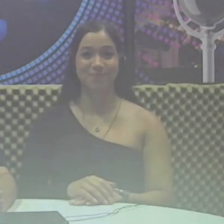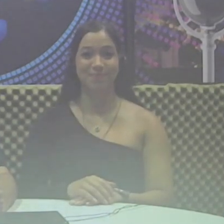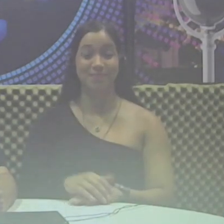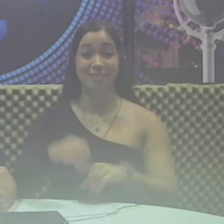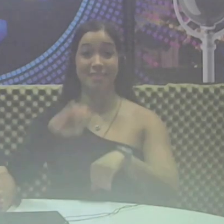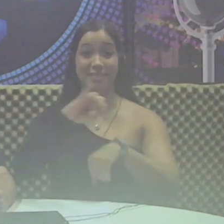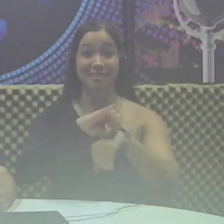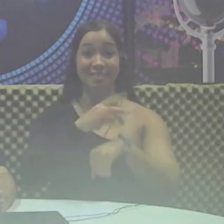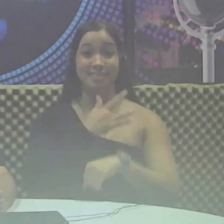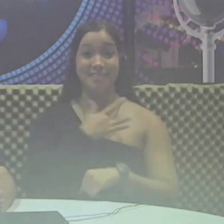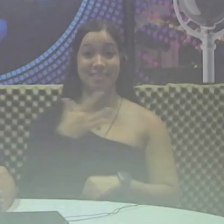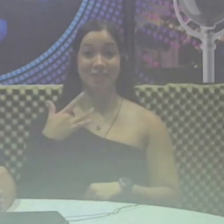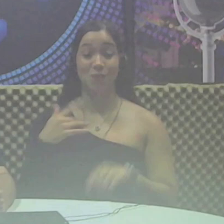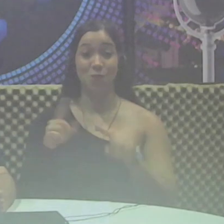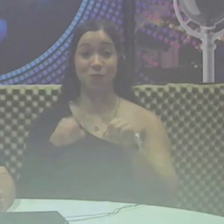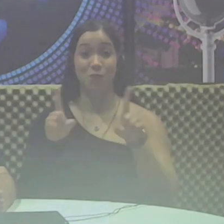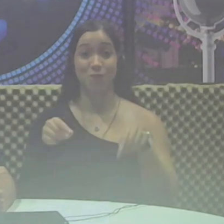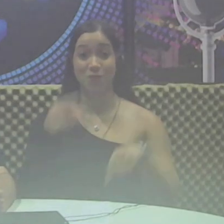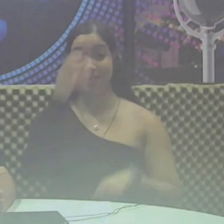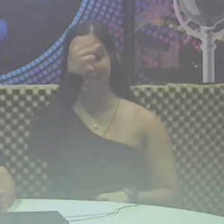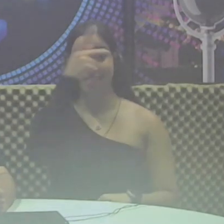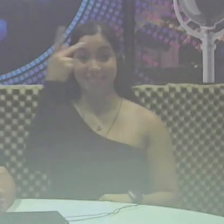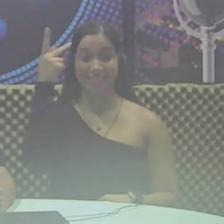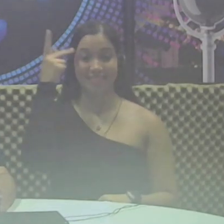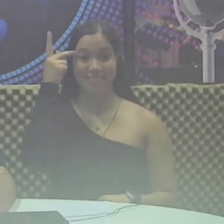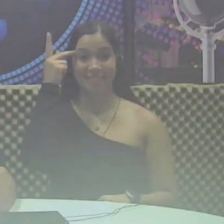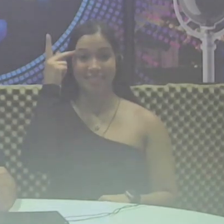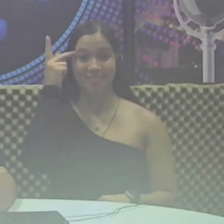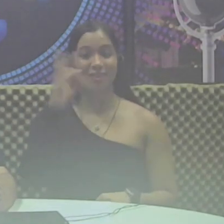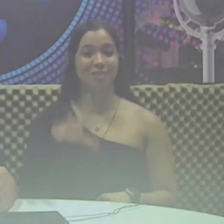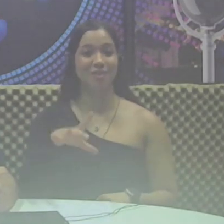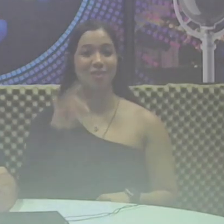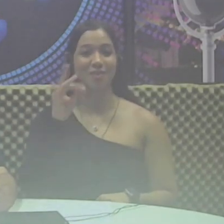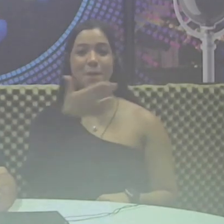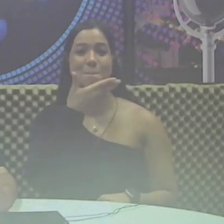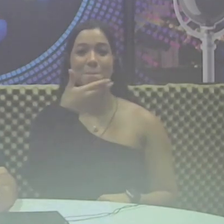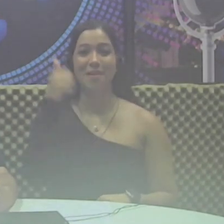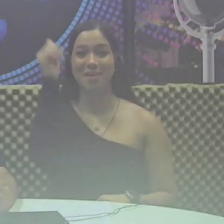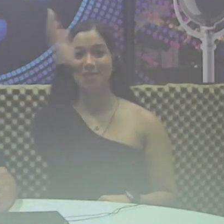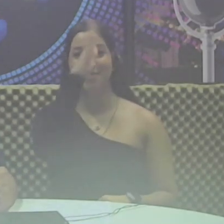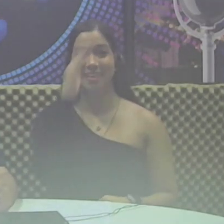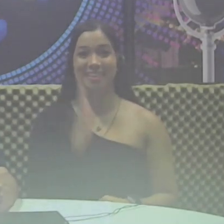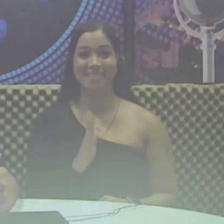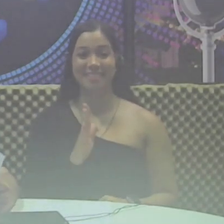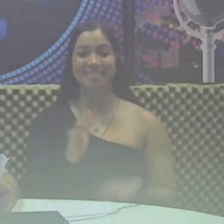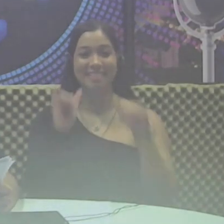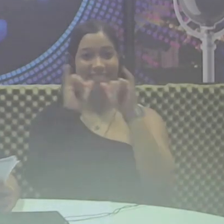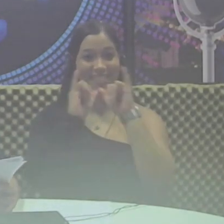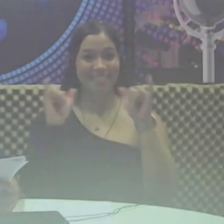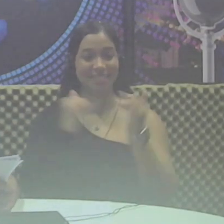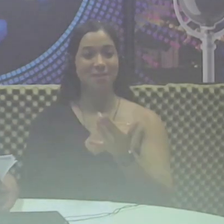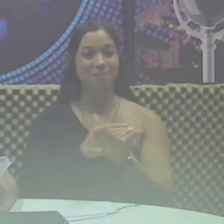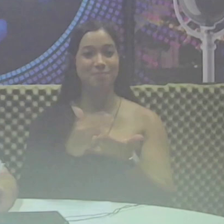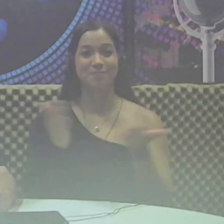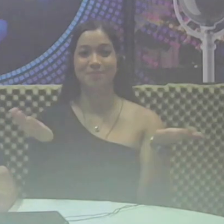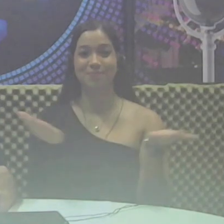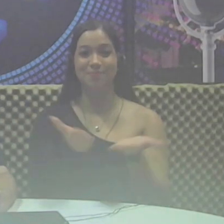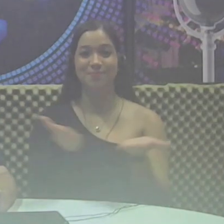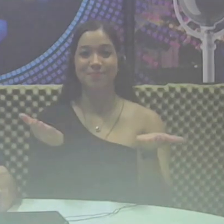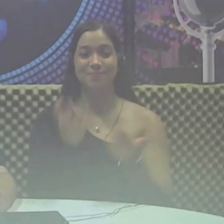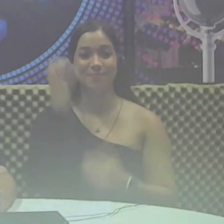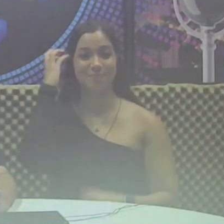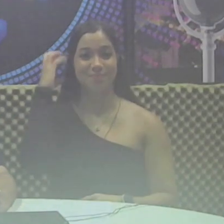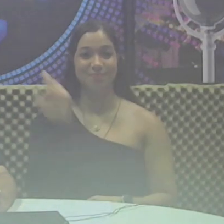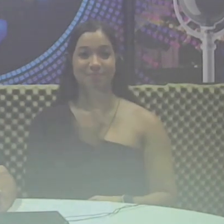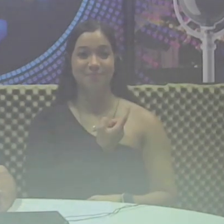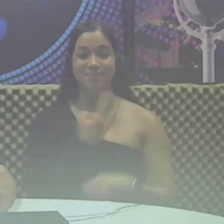de Saúde do Trabalhador da Prefeitura entra para seleto hall de melhores do país. Essas e outras notícias a partir de agora na